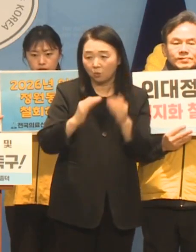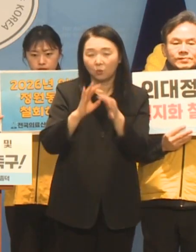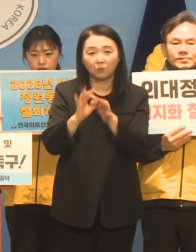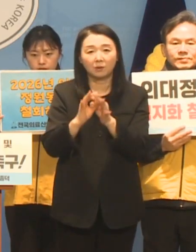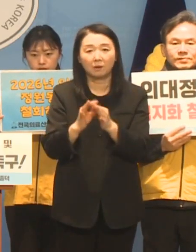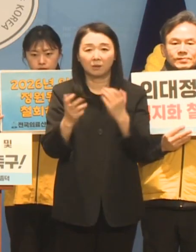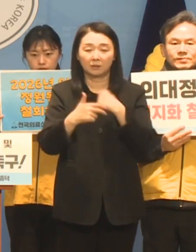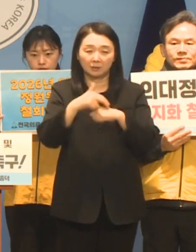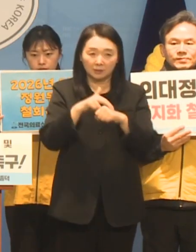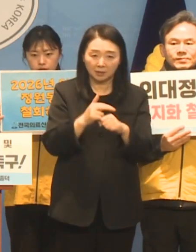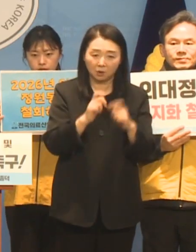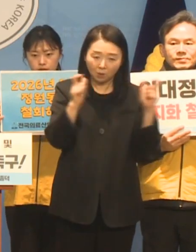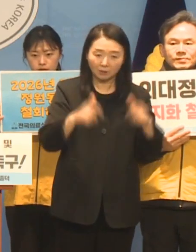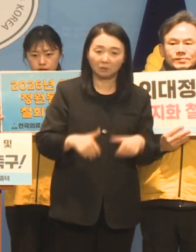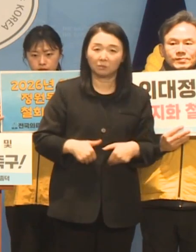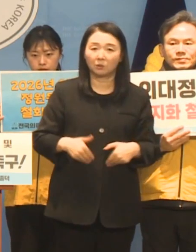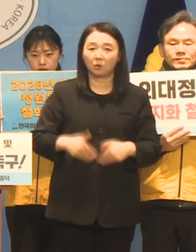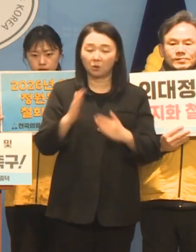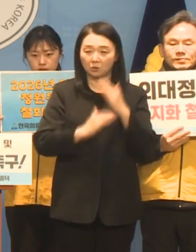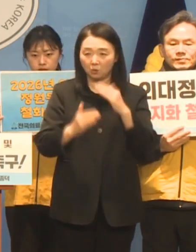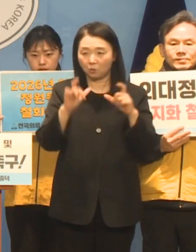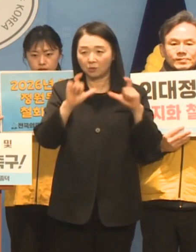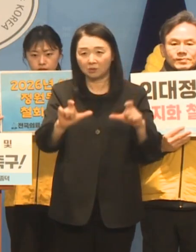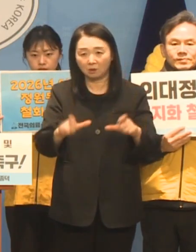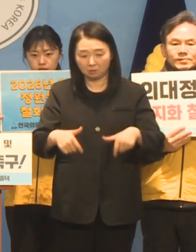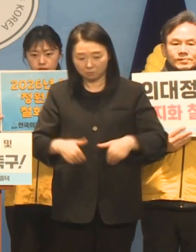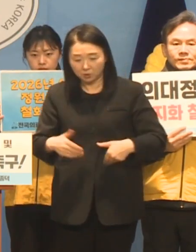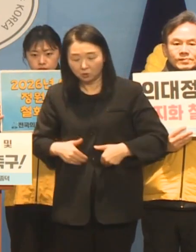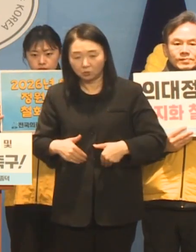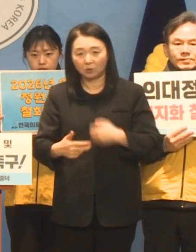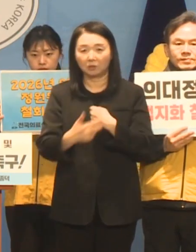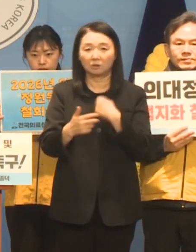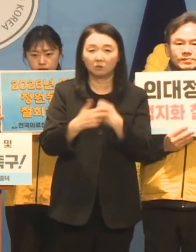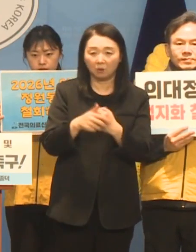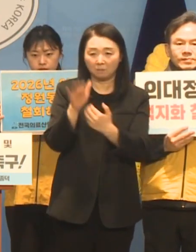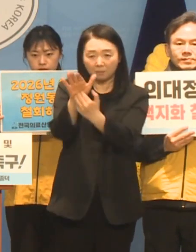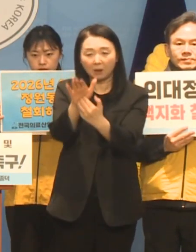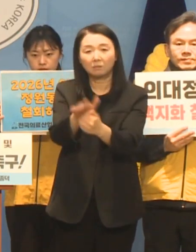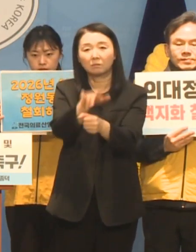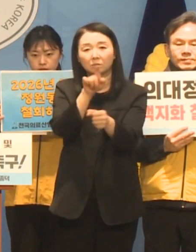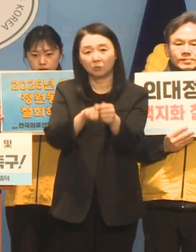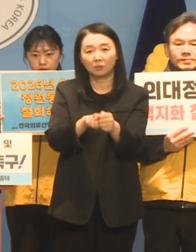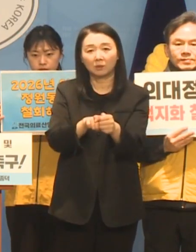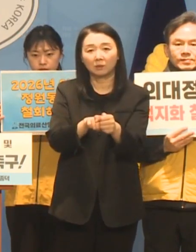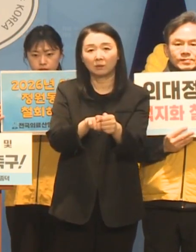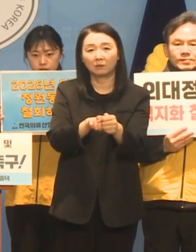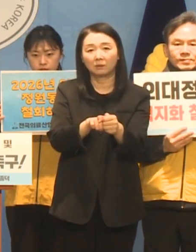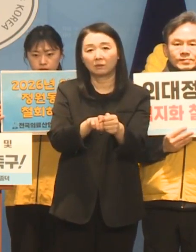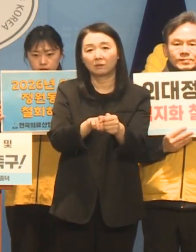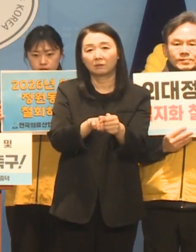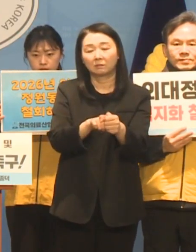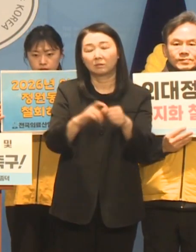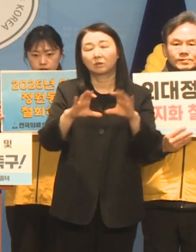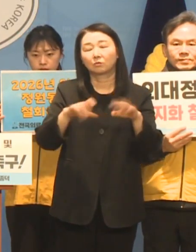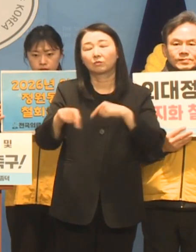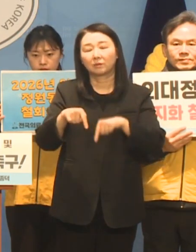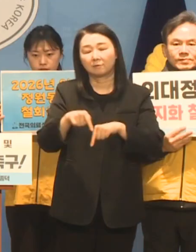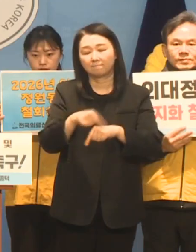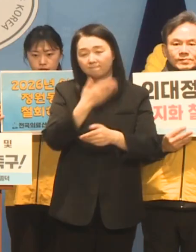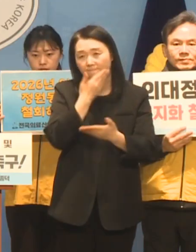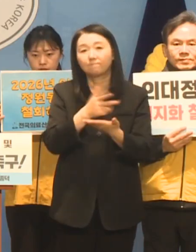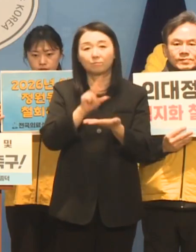의사인력 확충이야말로 공공, 지역, 필수 의료 붕괴를 막기 위한 최고의 국정